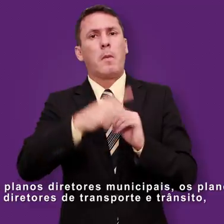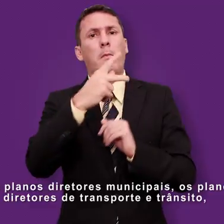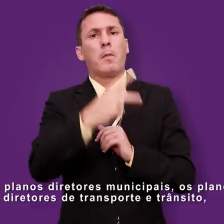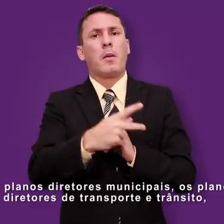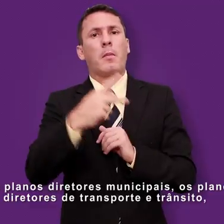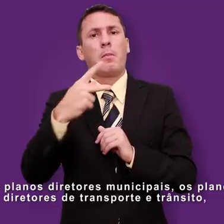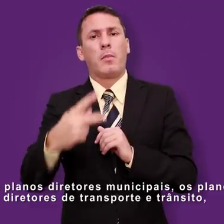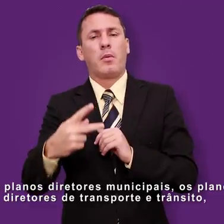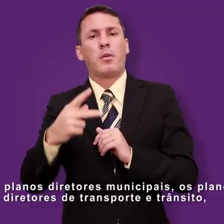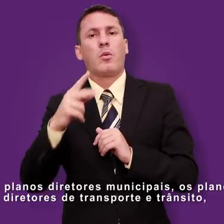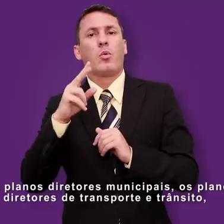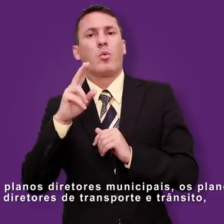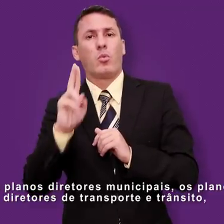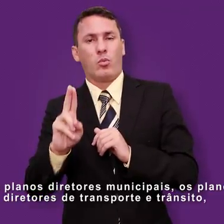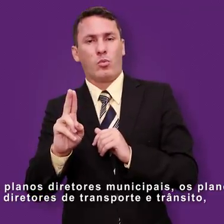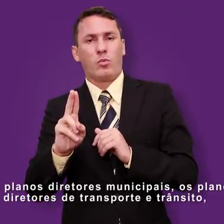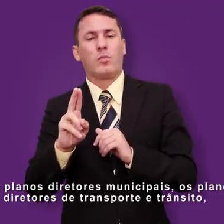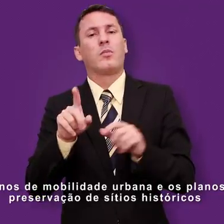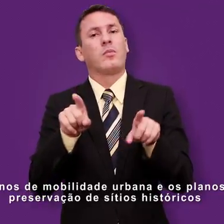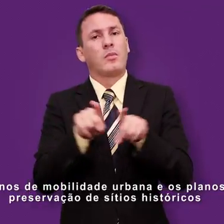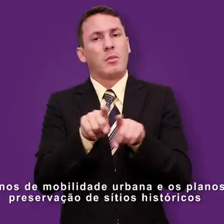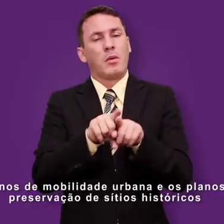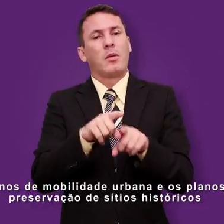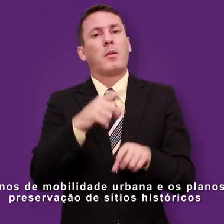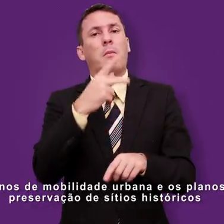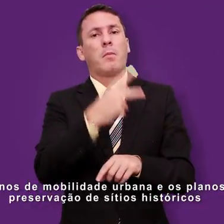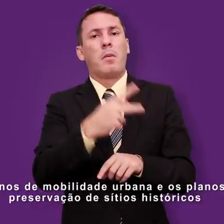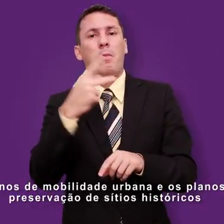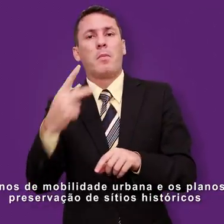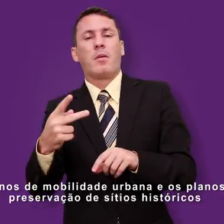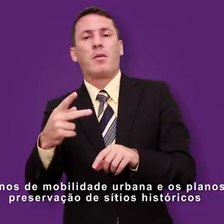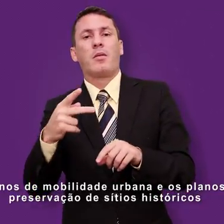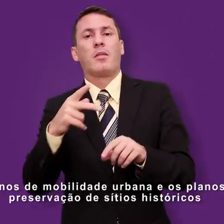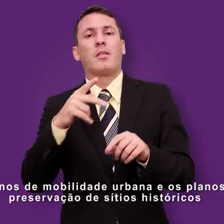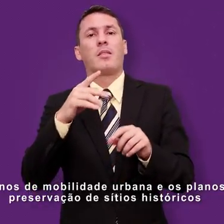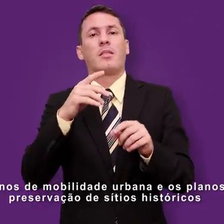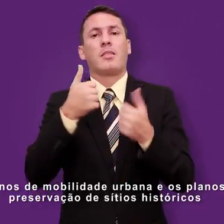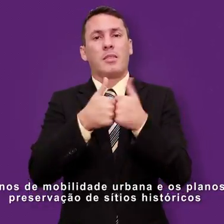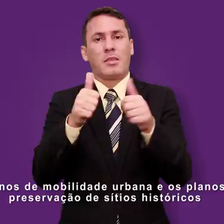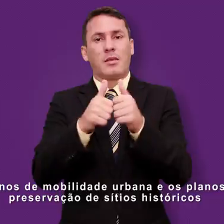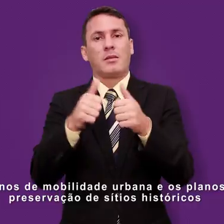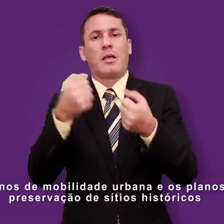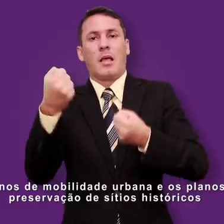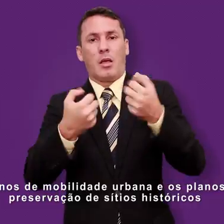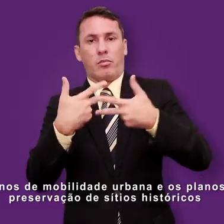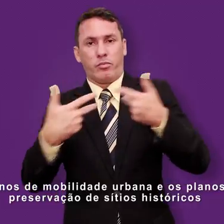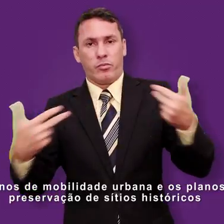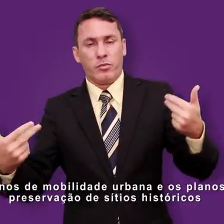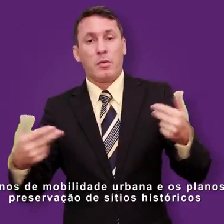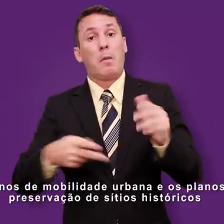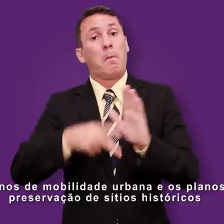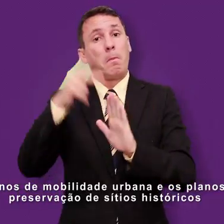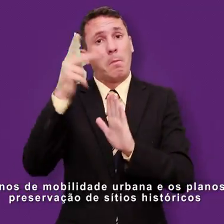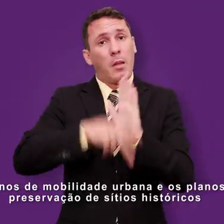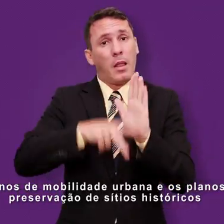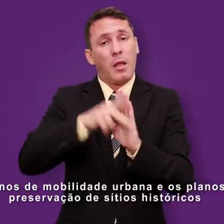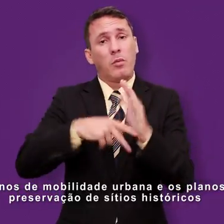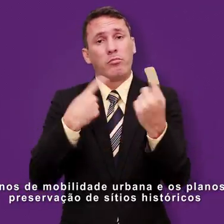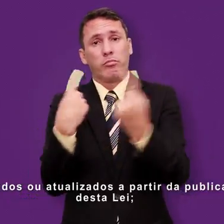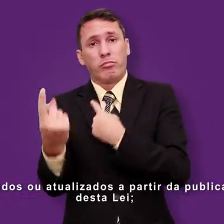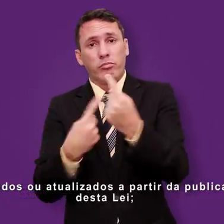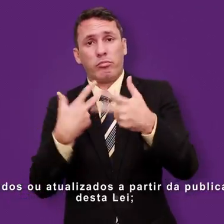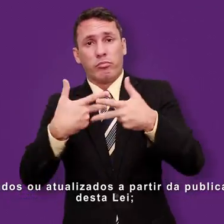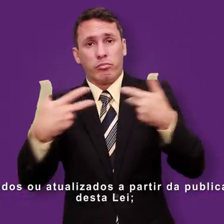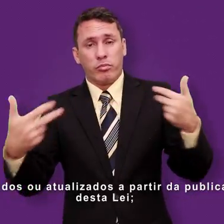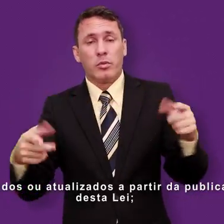planos diretores de transporte e trânsito, os planos de mobilidade urbana e os planos de preservação de sítios